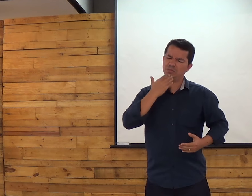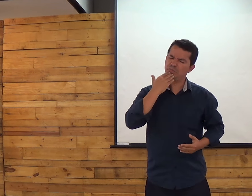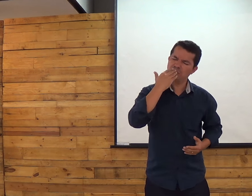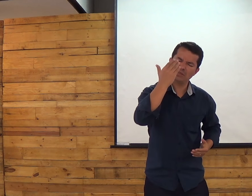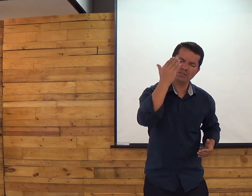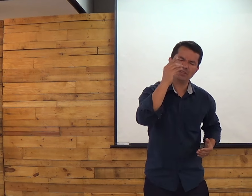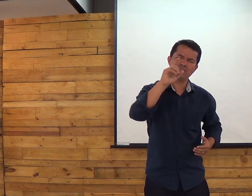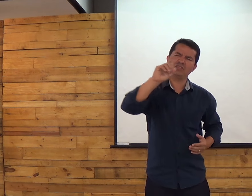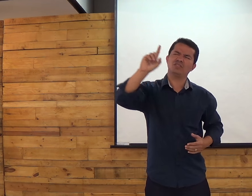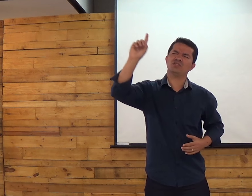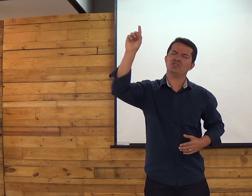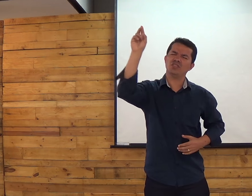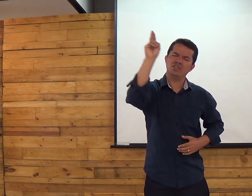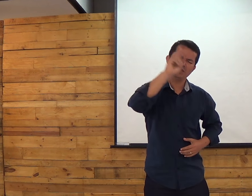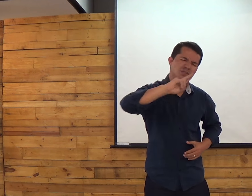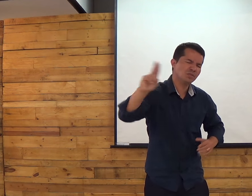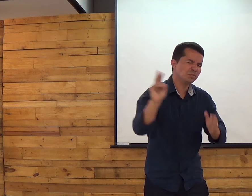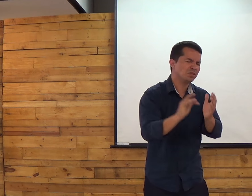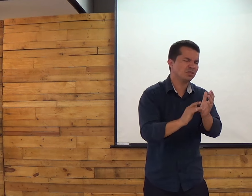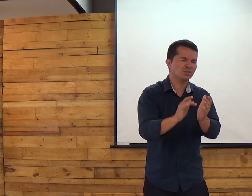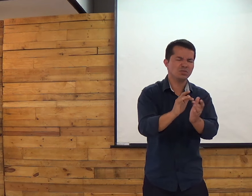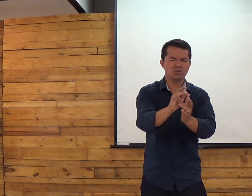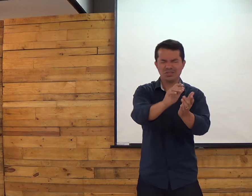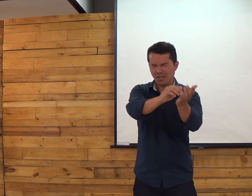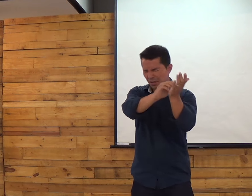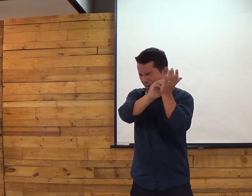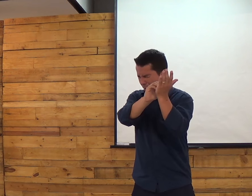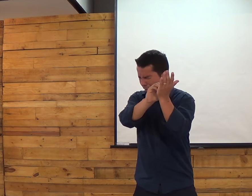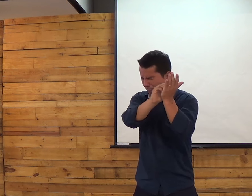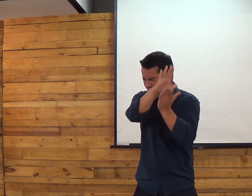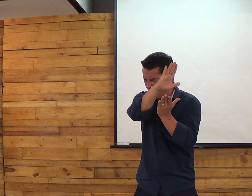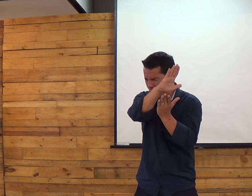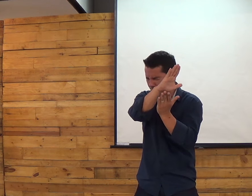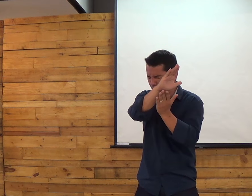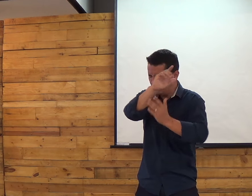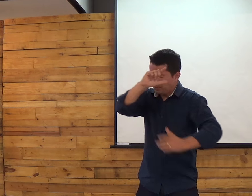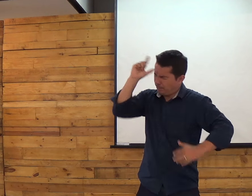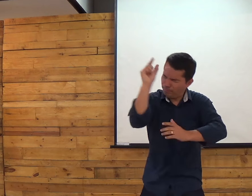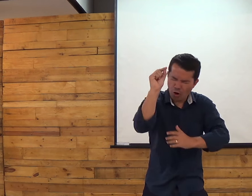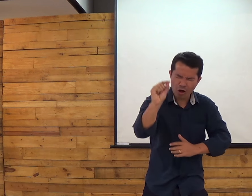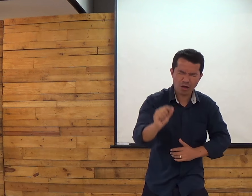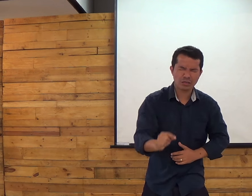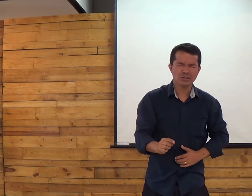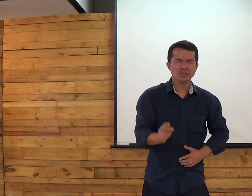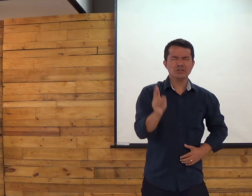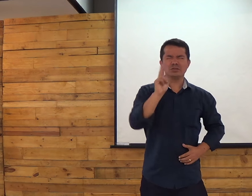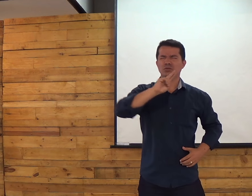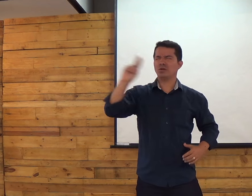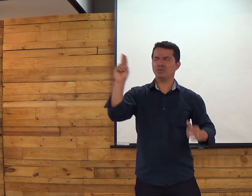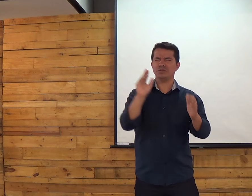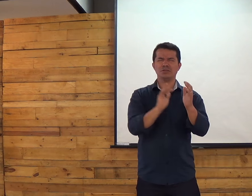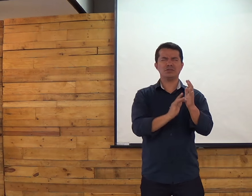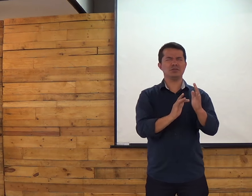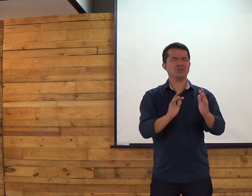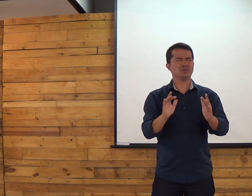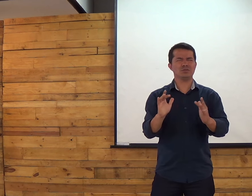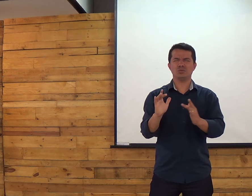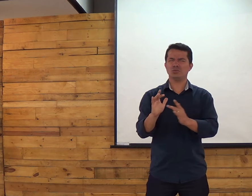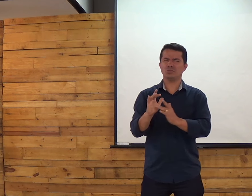nos seduzam. Mas agora, Deus, em nome de Jesus, nós queremos botar fora tudo isso que tem vindo